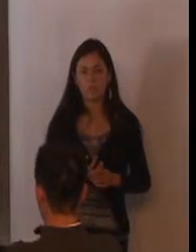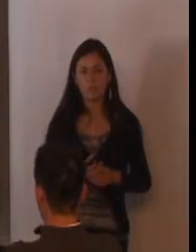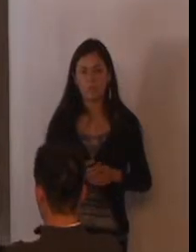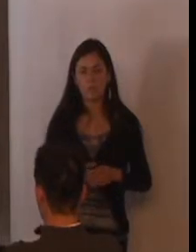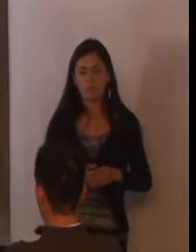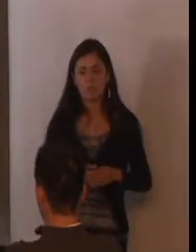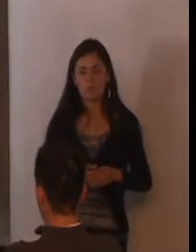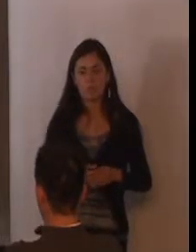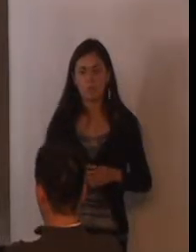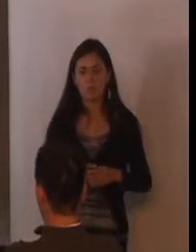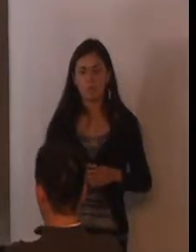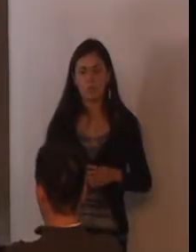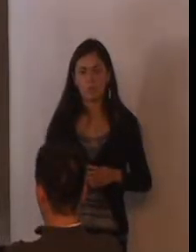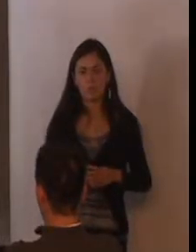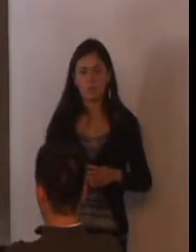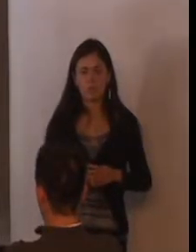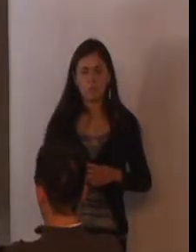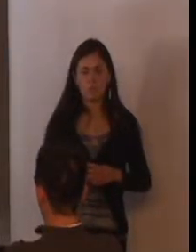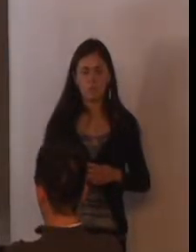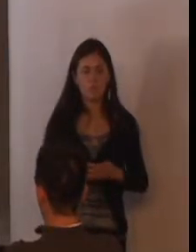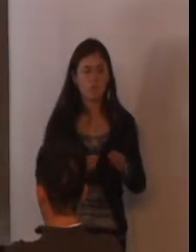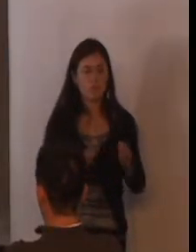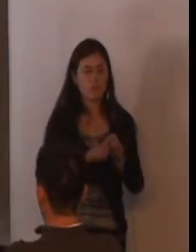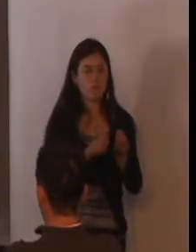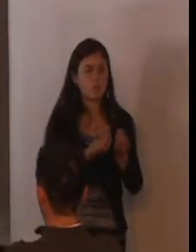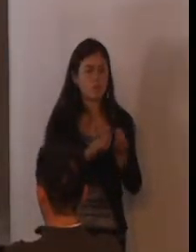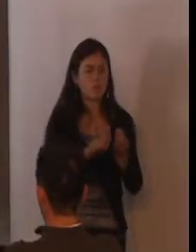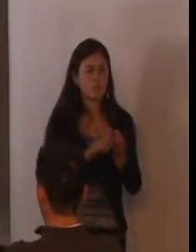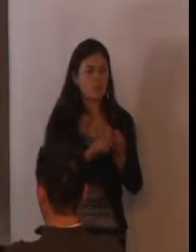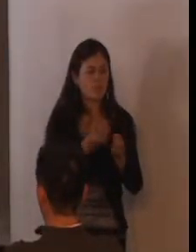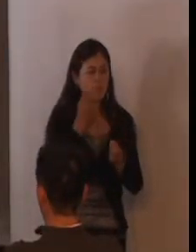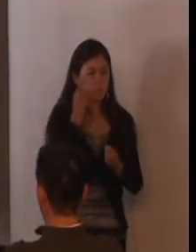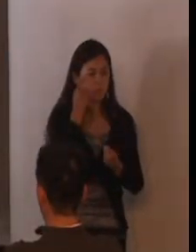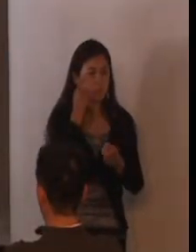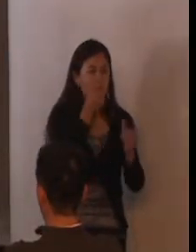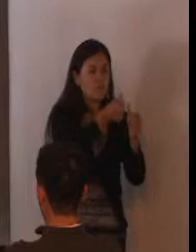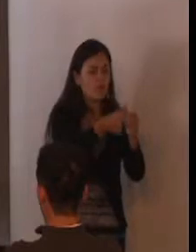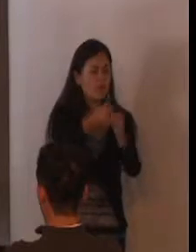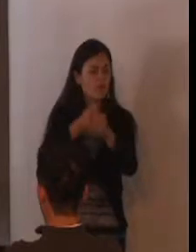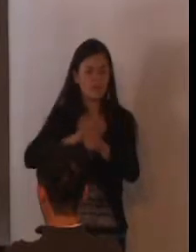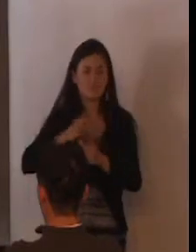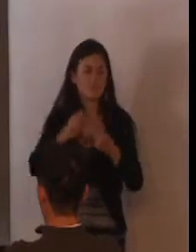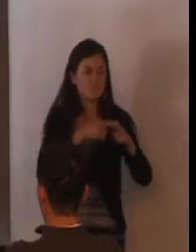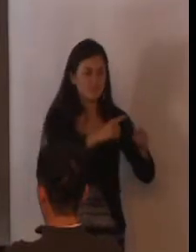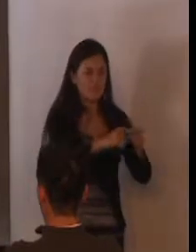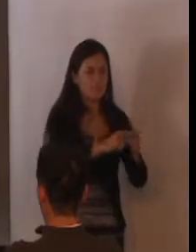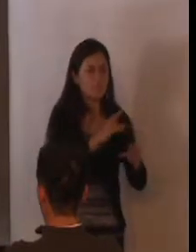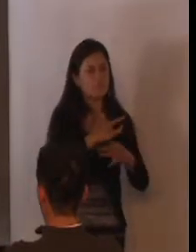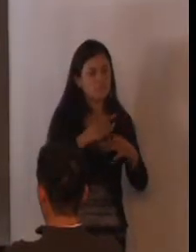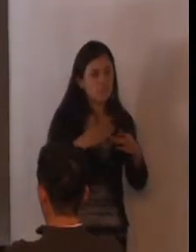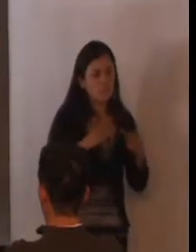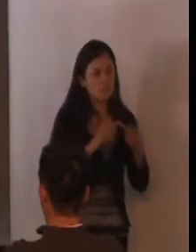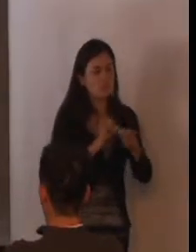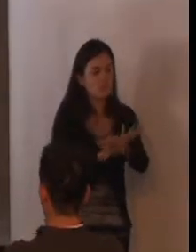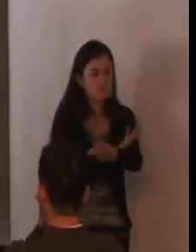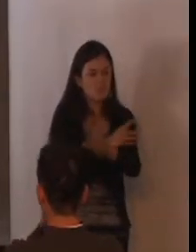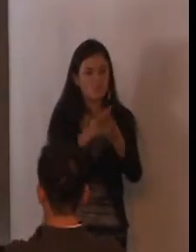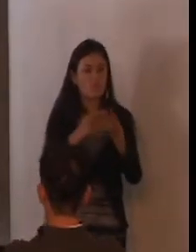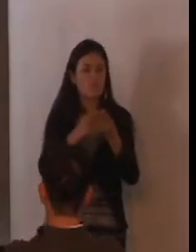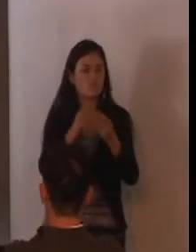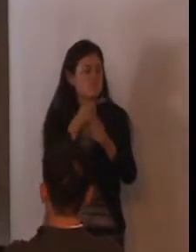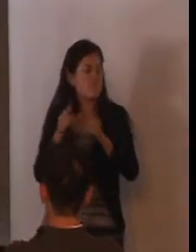distintas, todas tienen características en personalidad, en salud, en desarrollo distintas, pero una cosa sí las